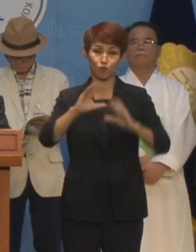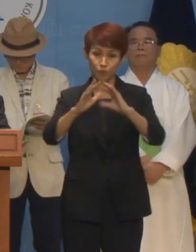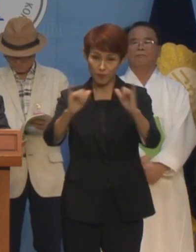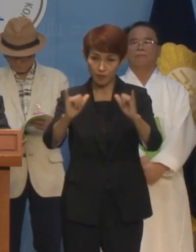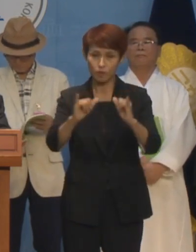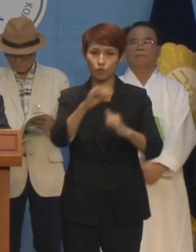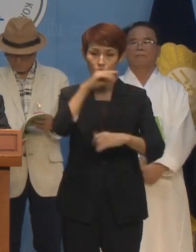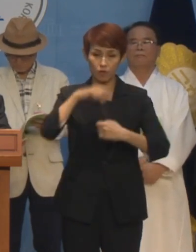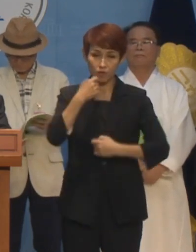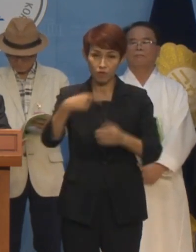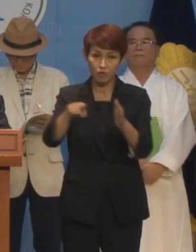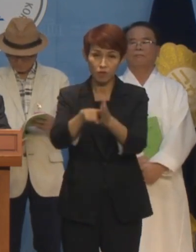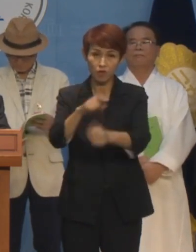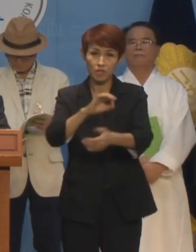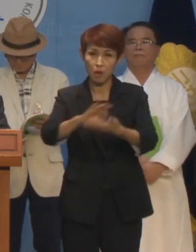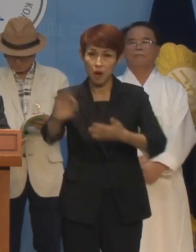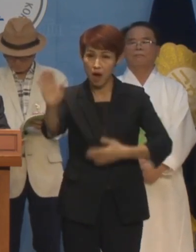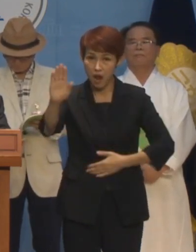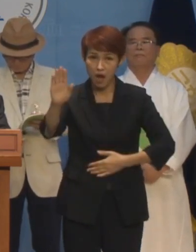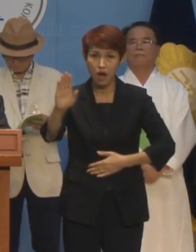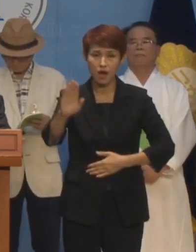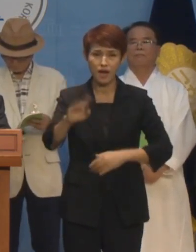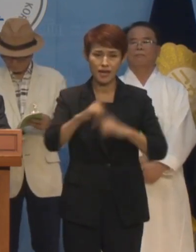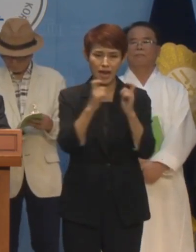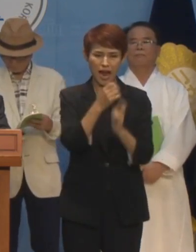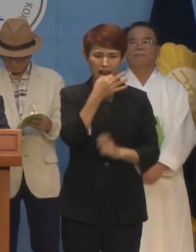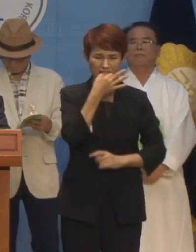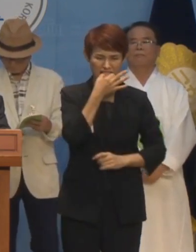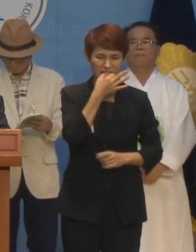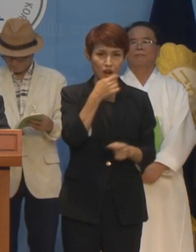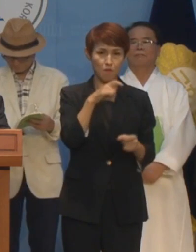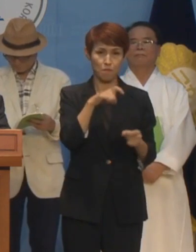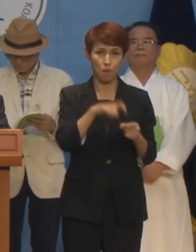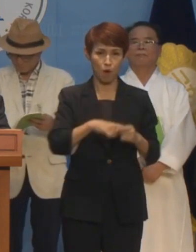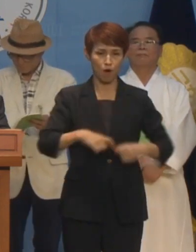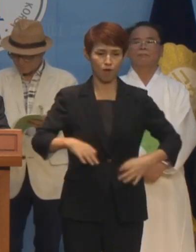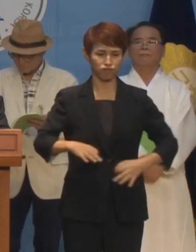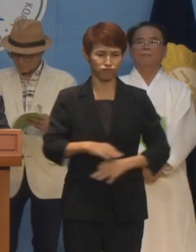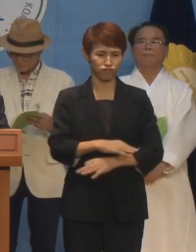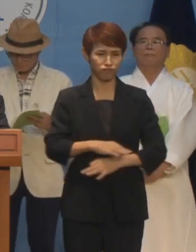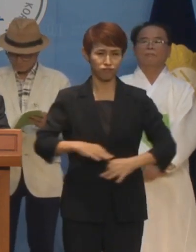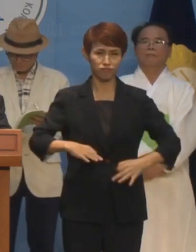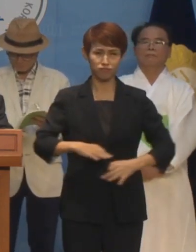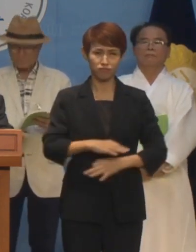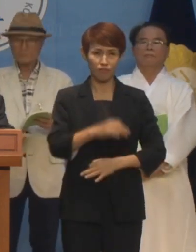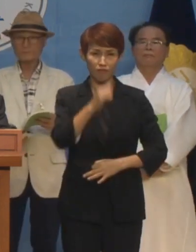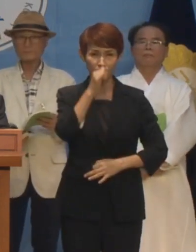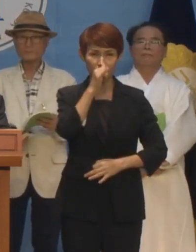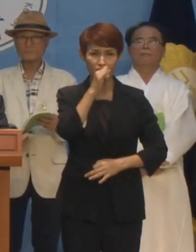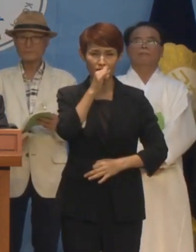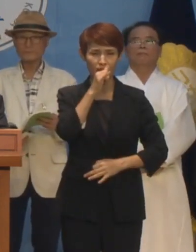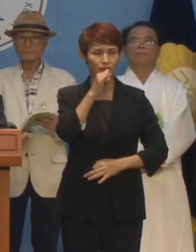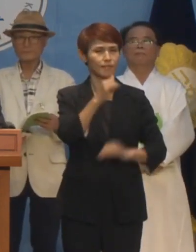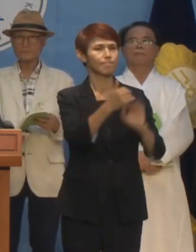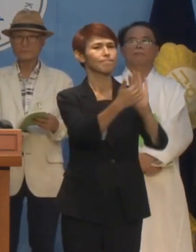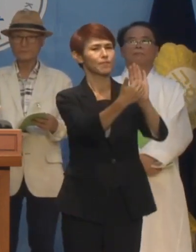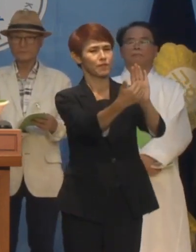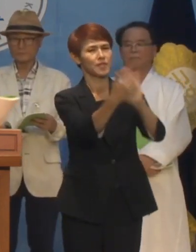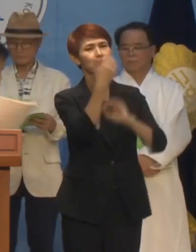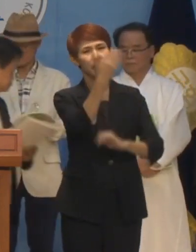않고 사리사욕을 위해 전행하는 부정과 불의가 예방되는 것이다.